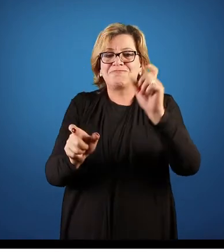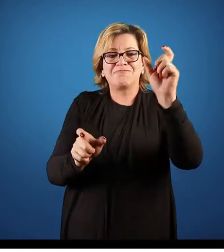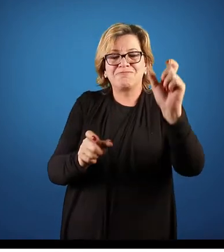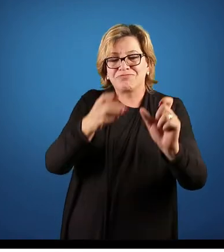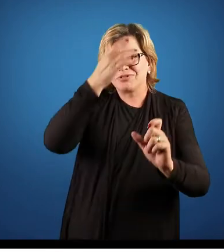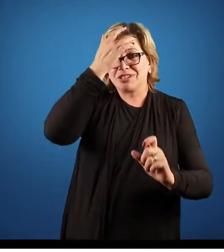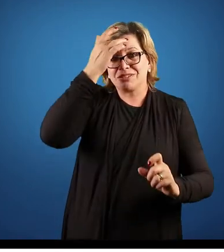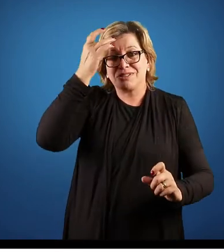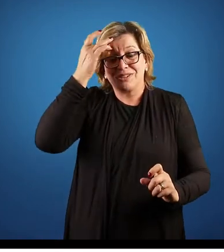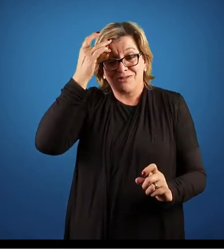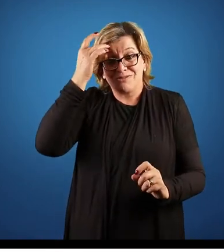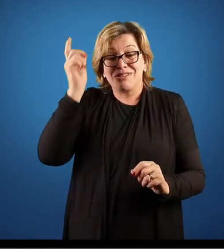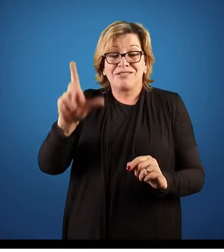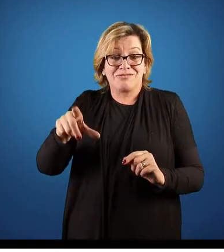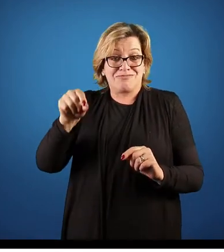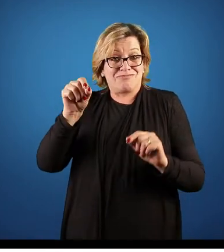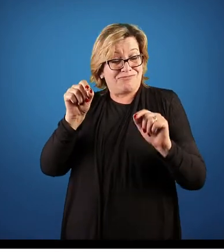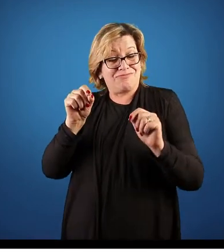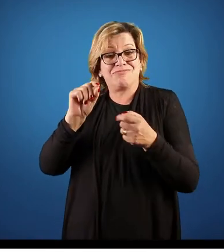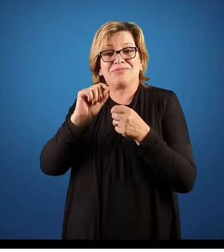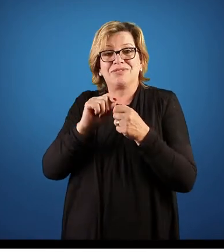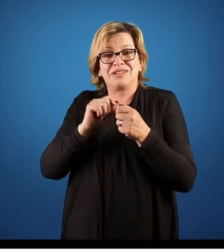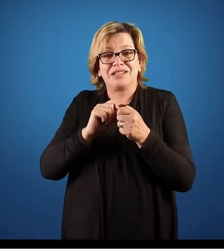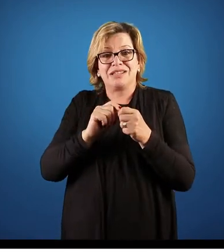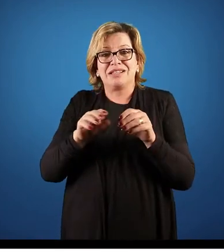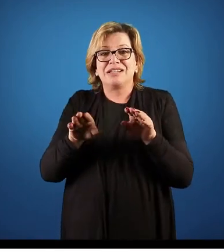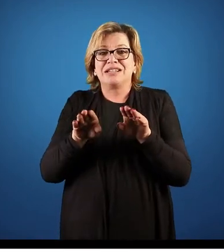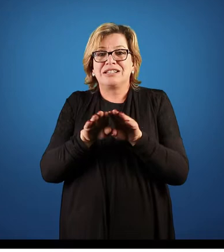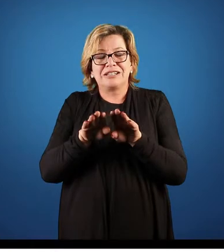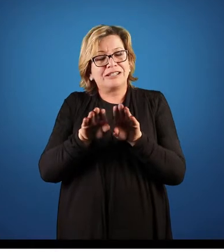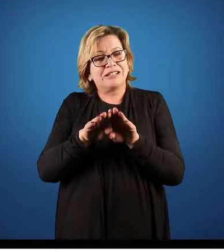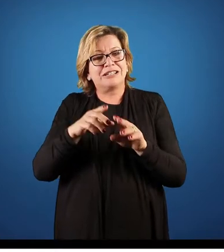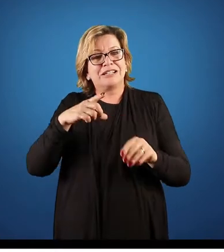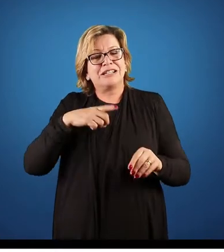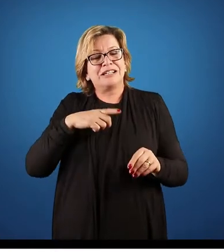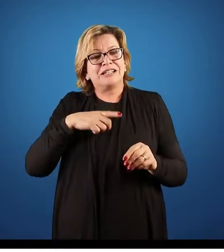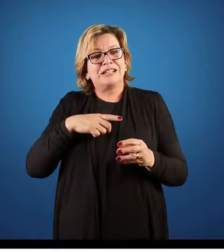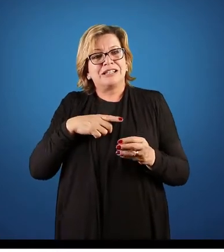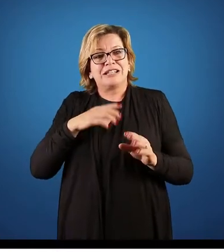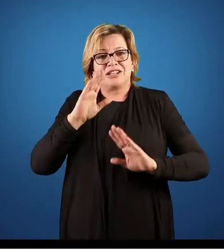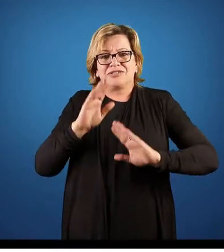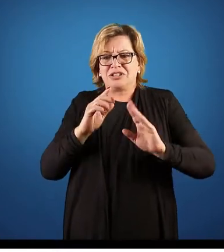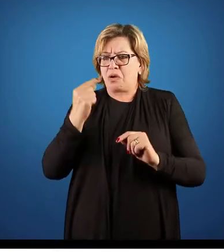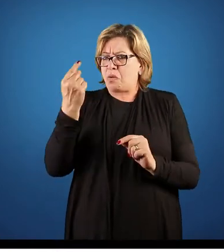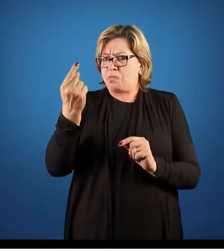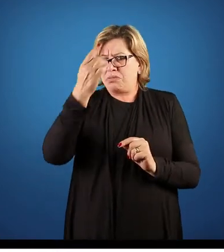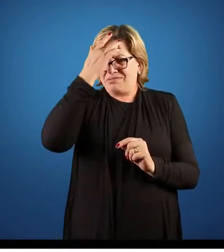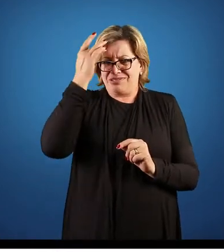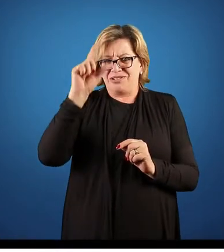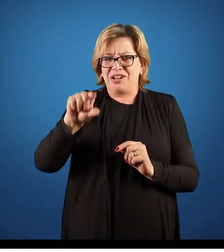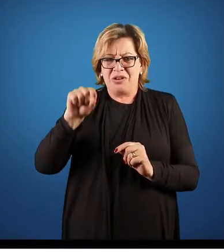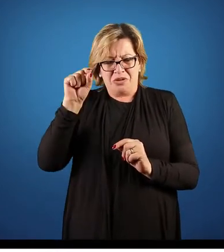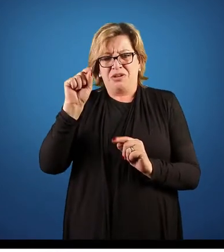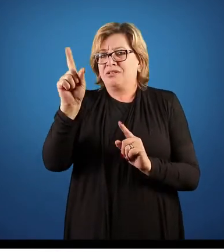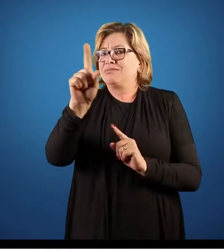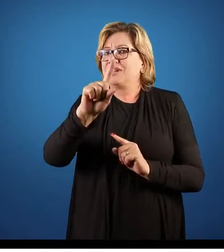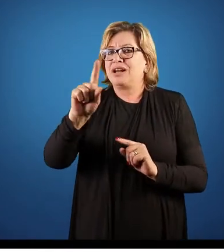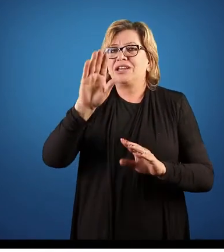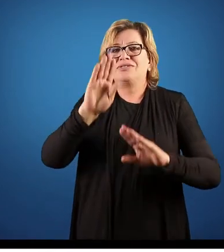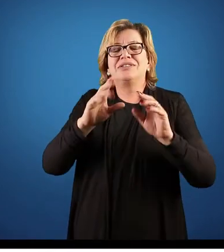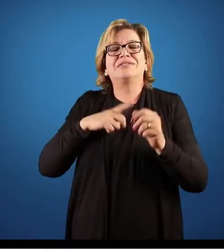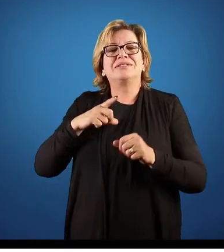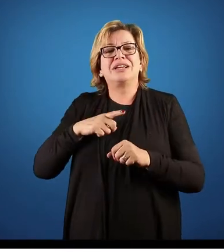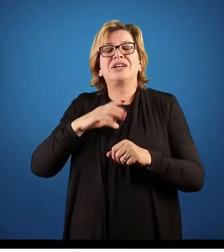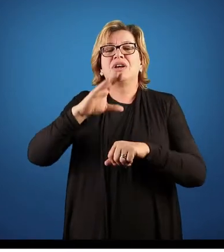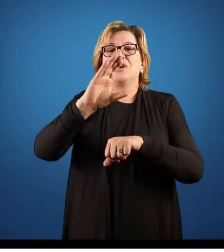indivíduos que tomam decisão nem os corpos constituídos que nas vezes não é uma decisão única às vezes é uma decisão e um conselho